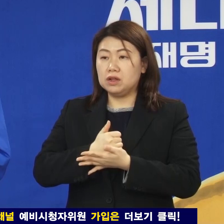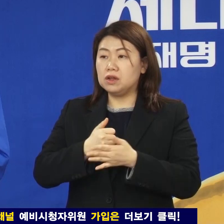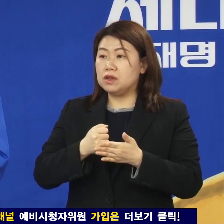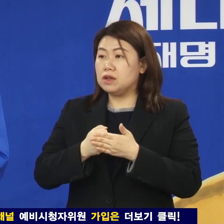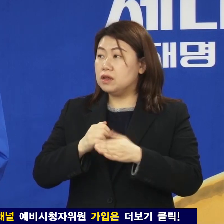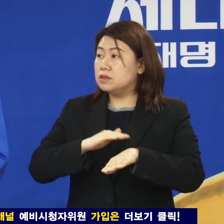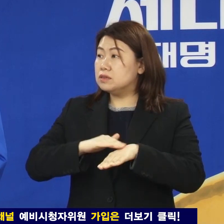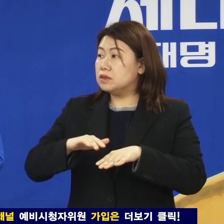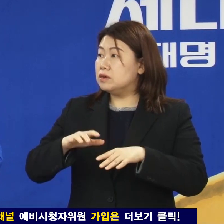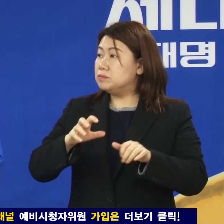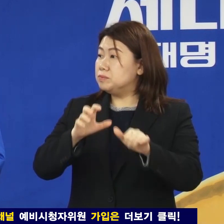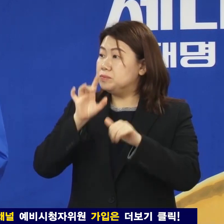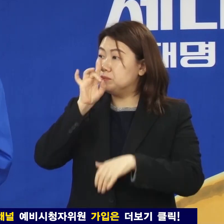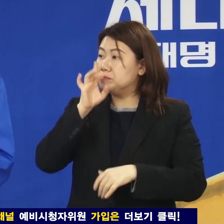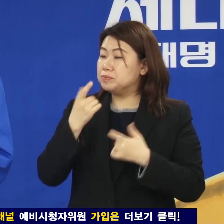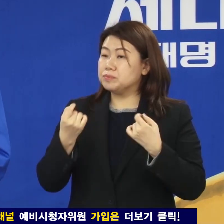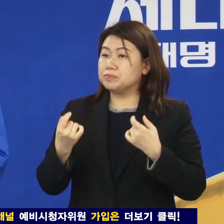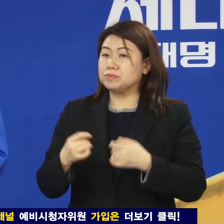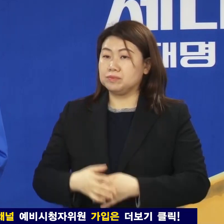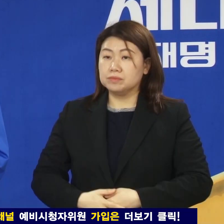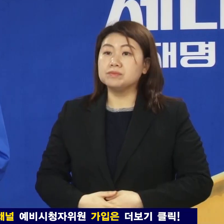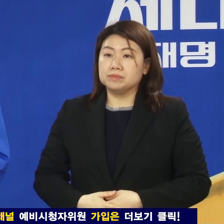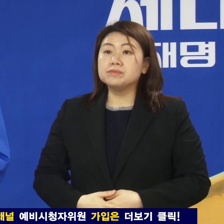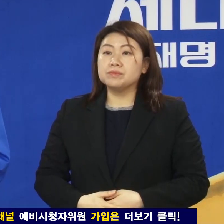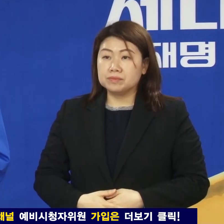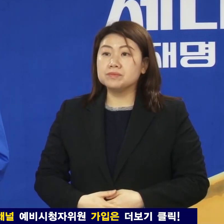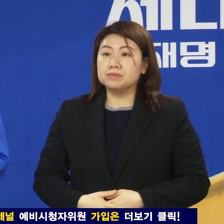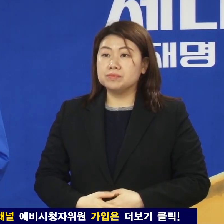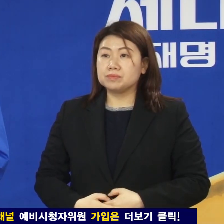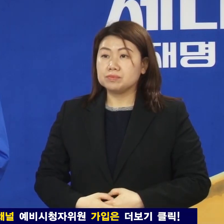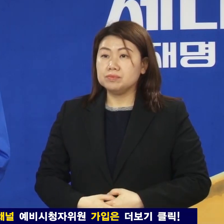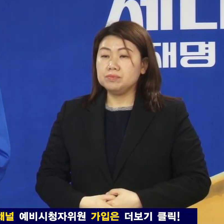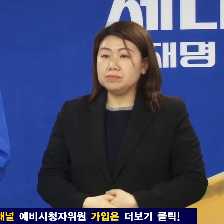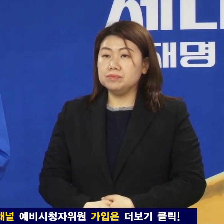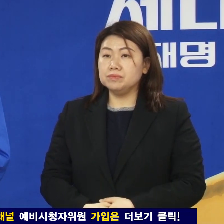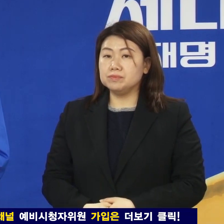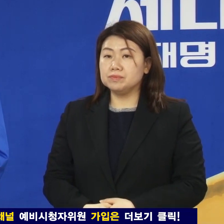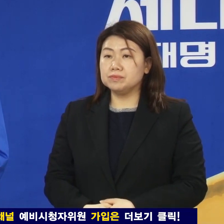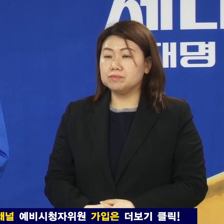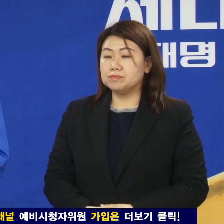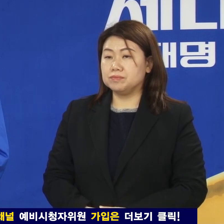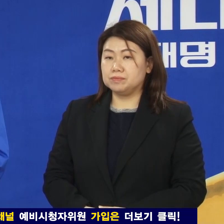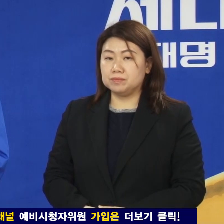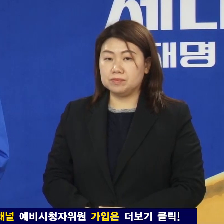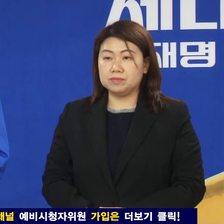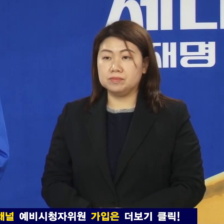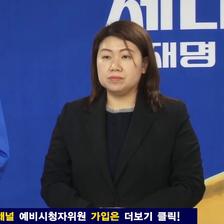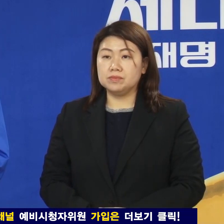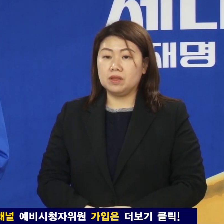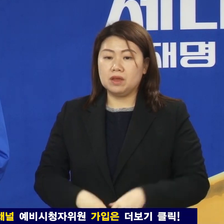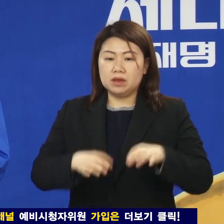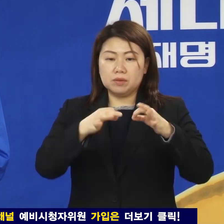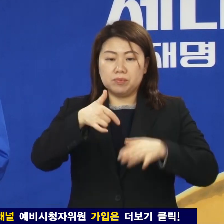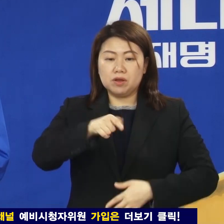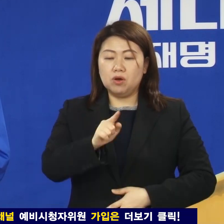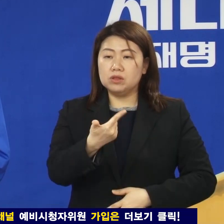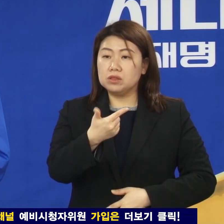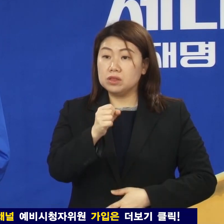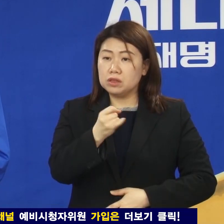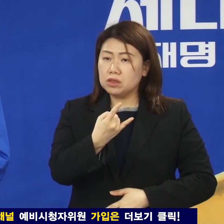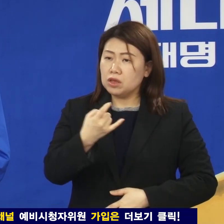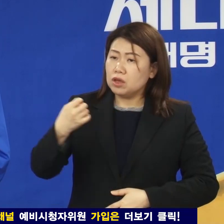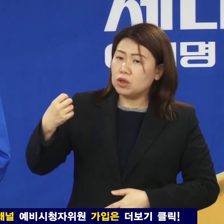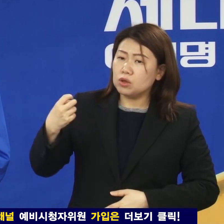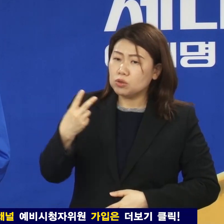다뤄지지 않았던 것 같습니다 시작해 되겠지요 예 논평을 시작하겠습니다 김건 c 또 다른